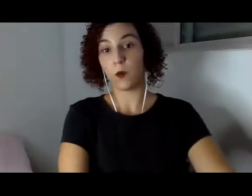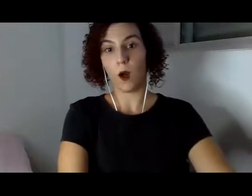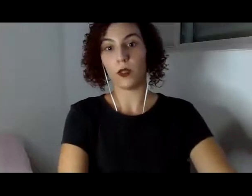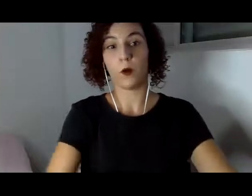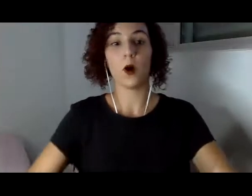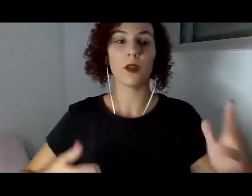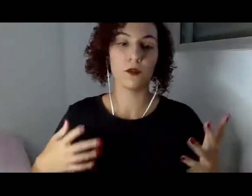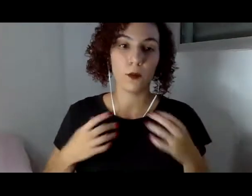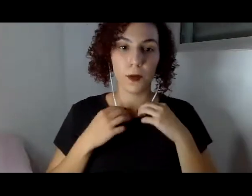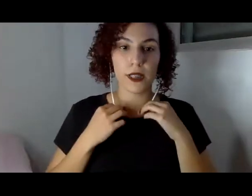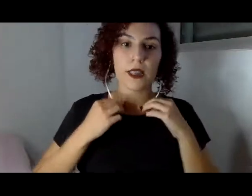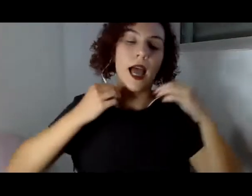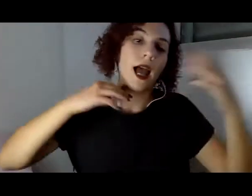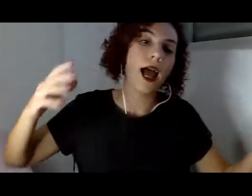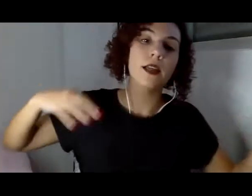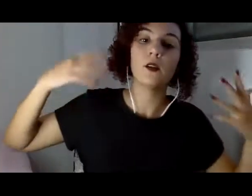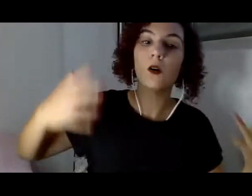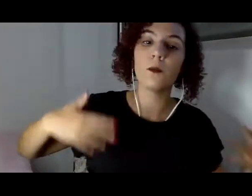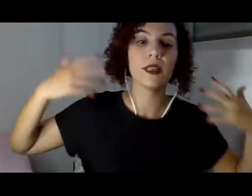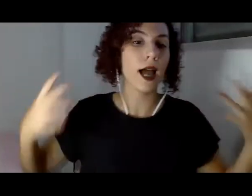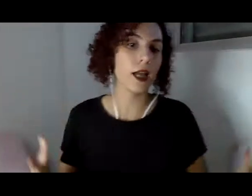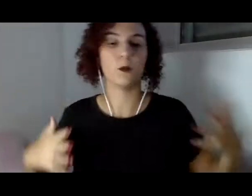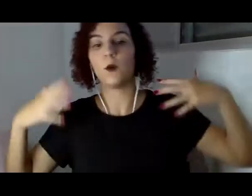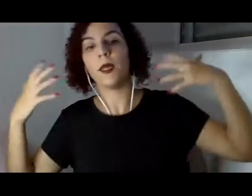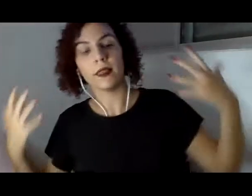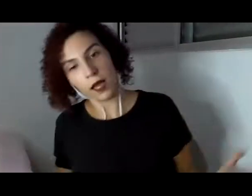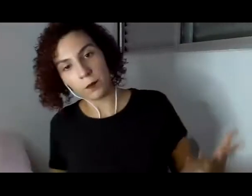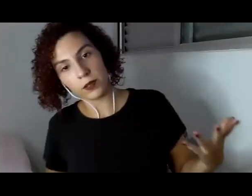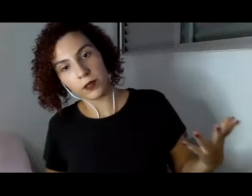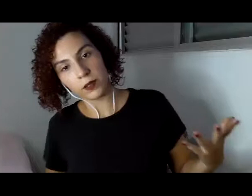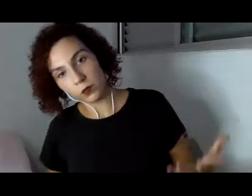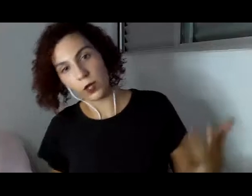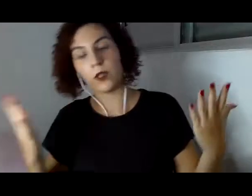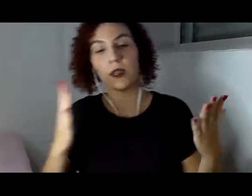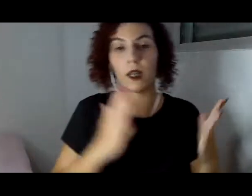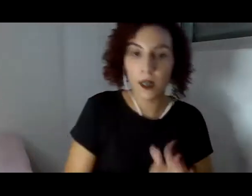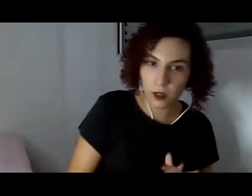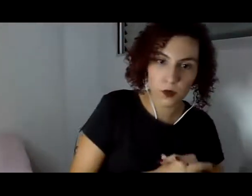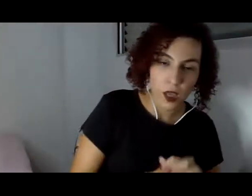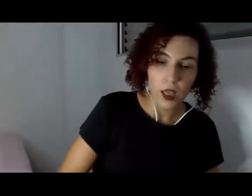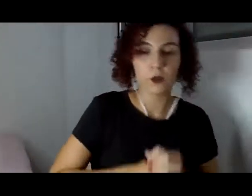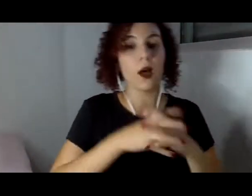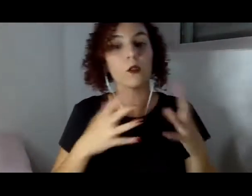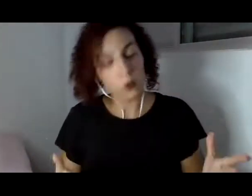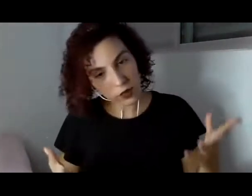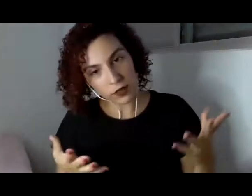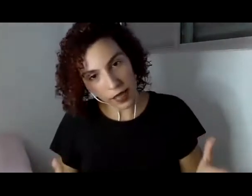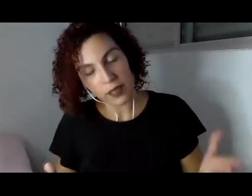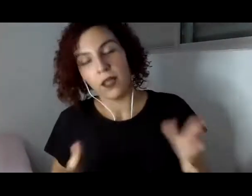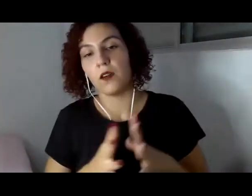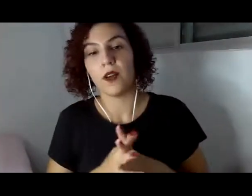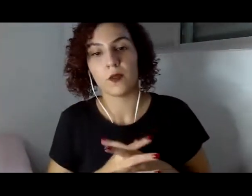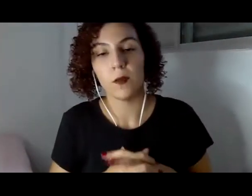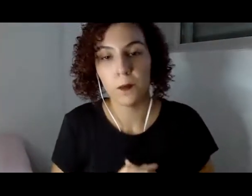Apresentação pessoal. Então, como que eu vou me apresentar? Nome, idade, meu nome é Tabata, eu tenho 30 anos, eu sou aluna,